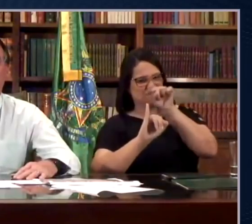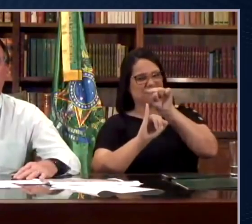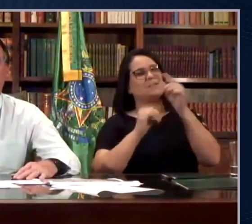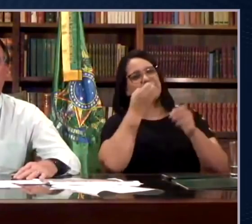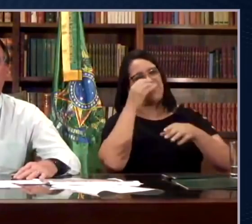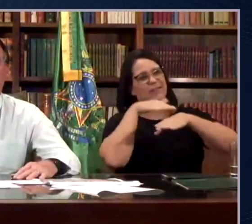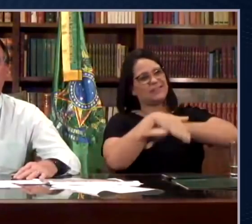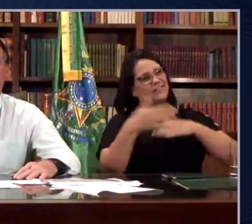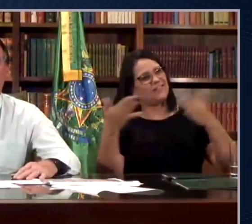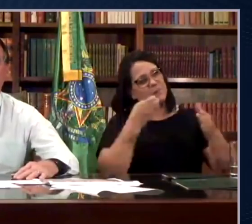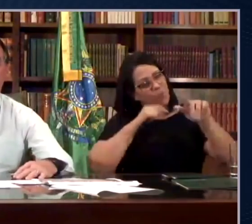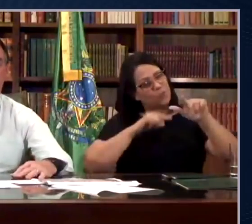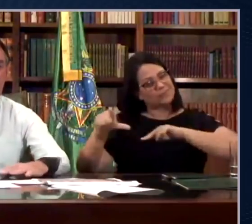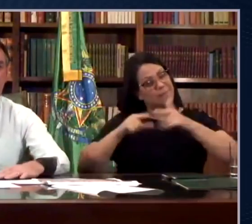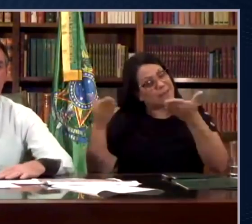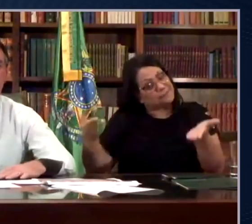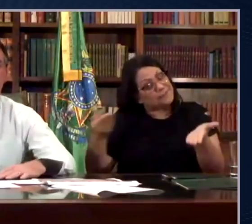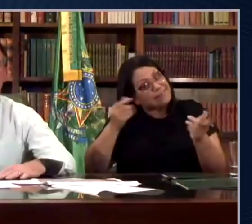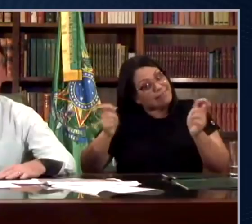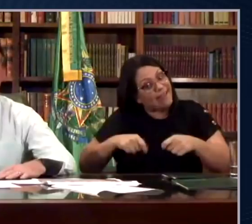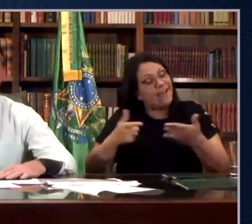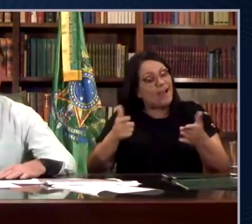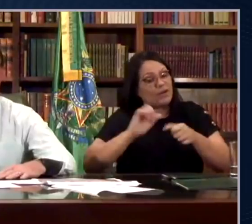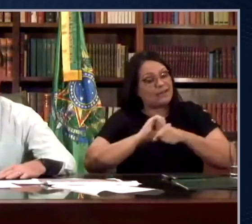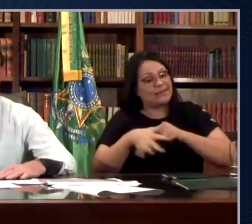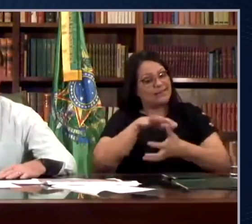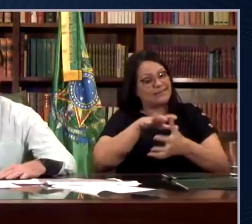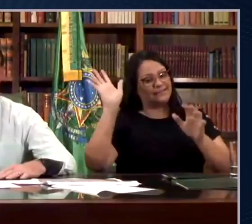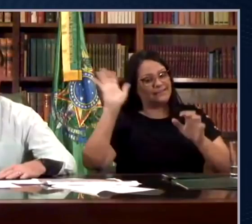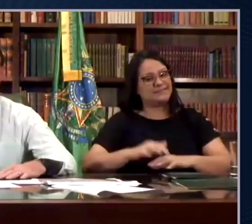possível, bom trabalho diante da condução dessa crise. Boa noite, obrigado. Boa noite,